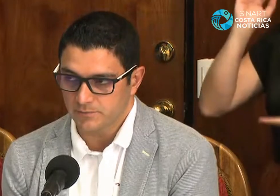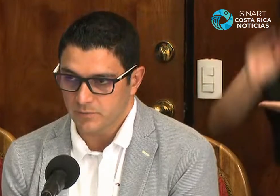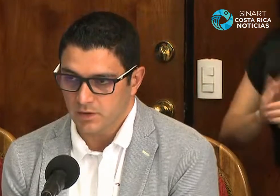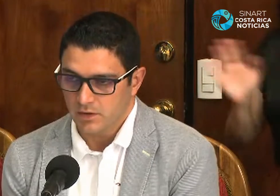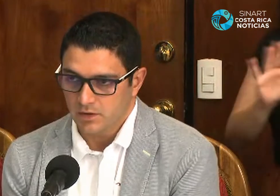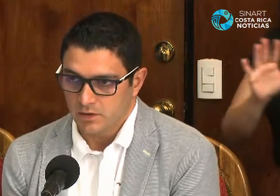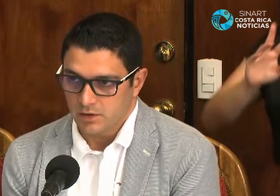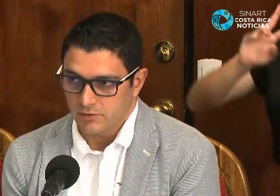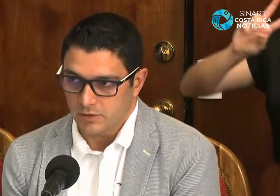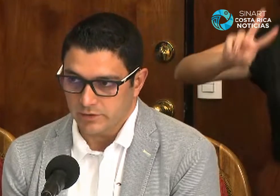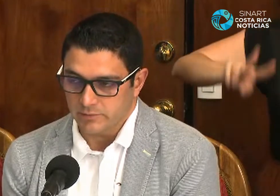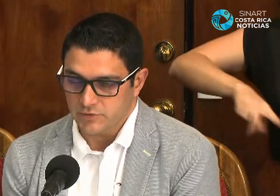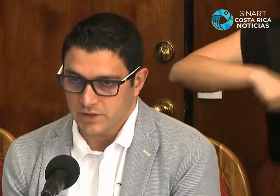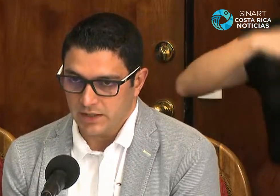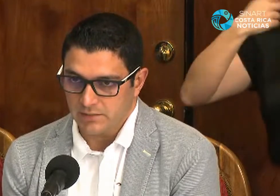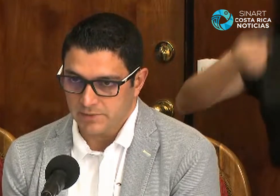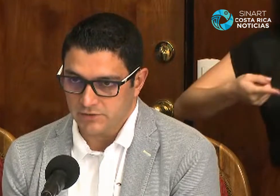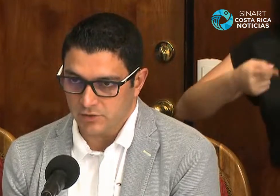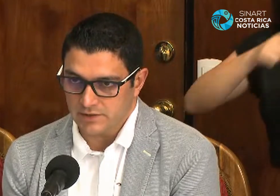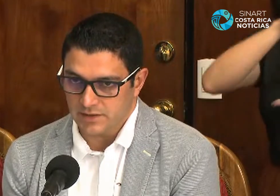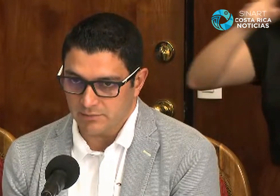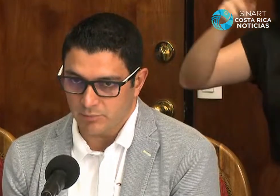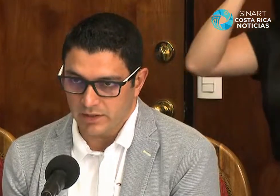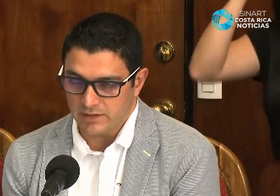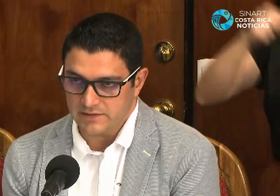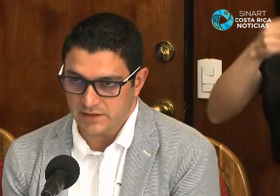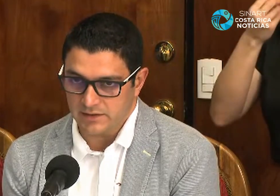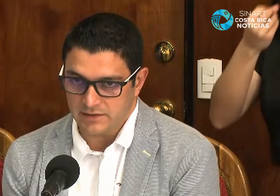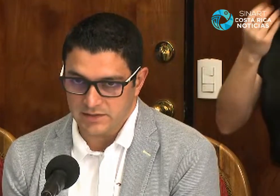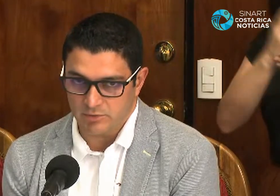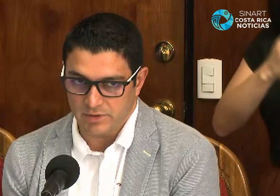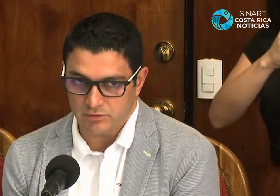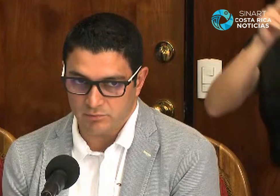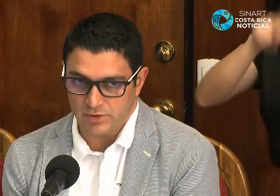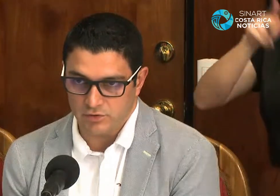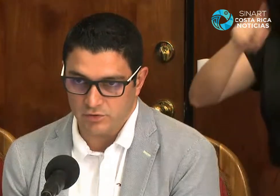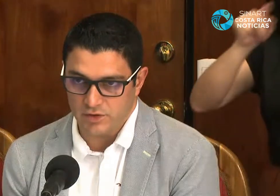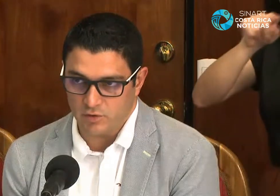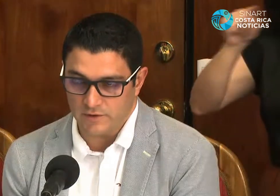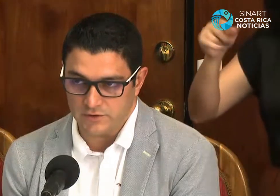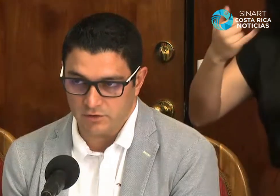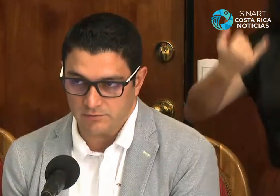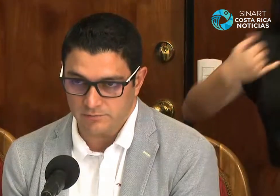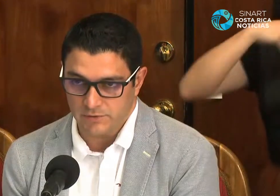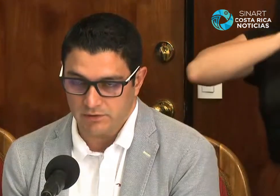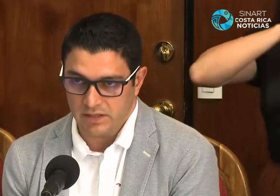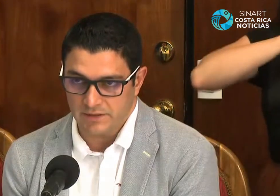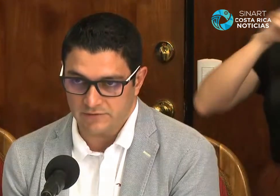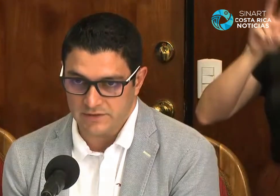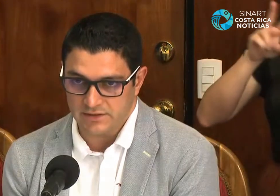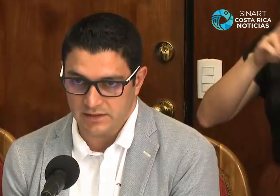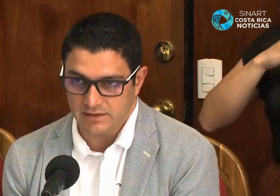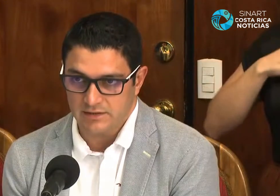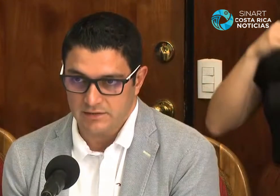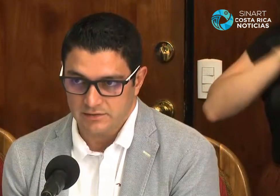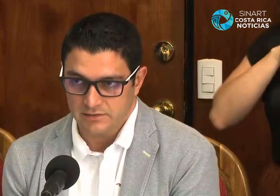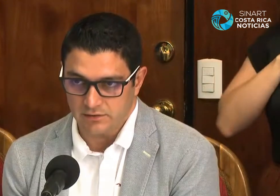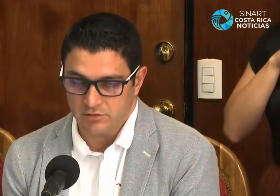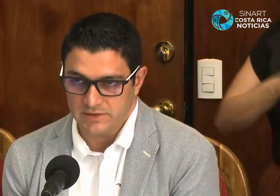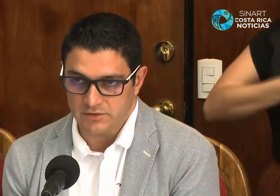contrario. Recordemos que hay personas que pueden estar en este momento en periodo de incubación y van a